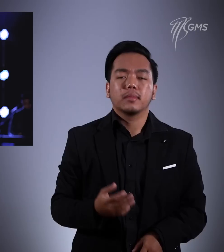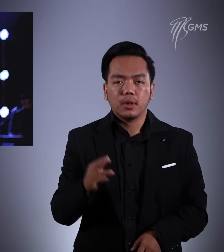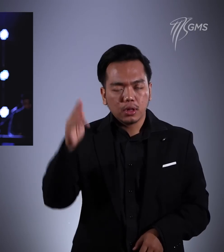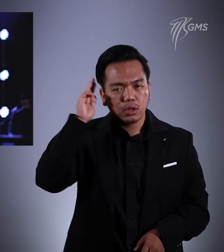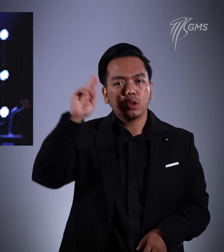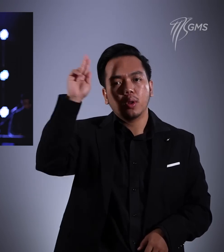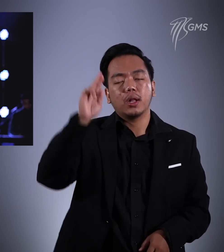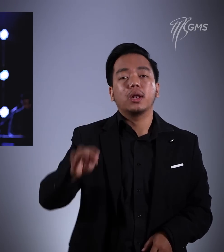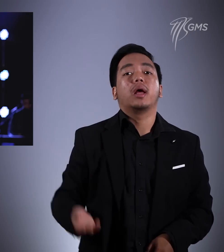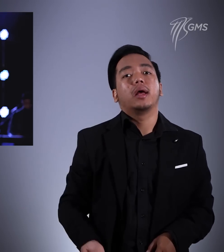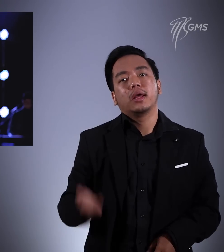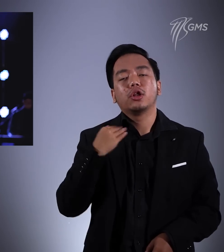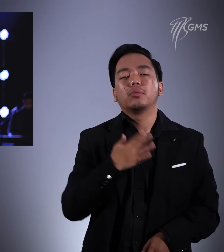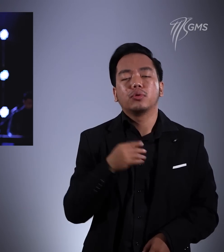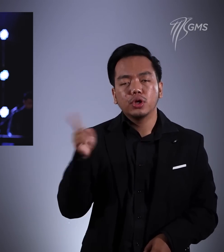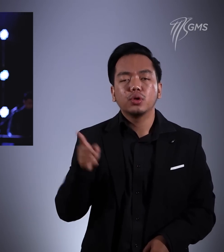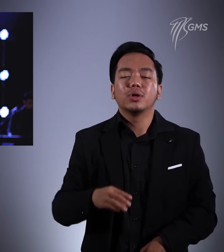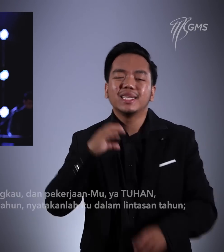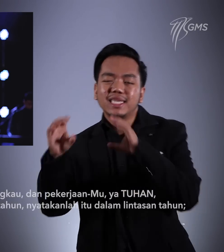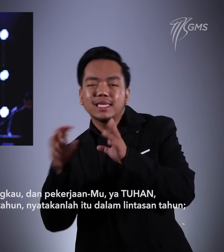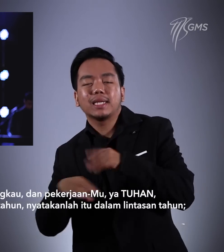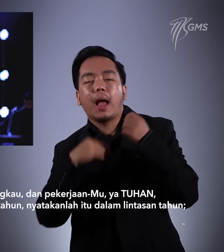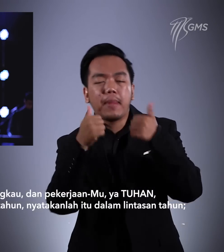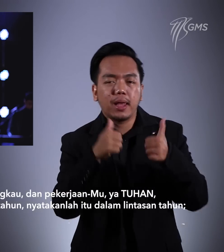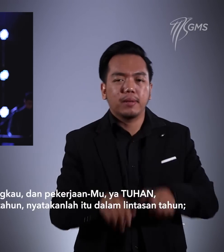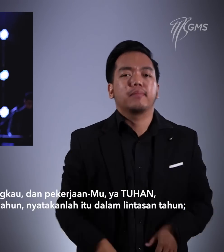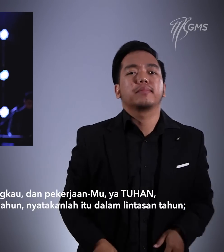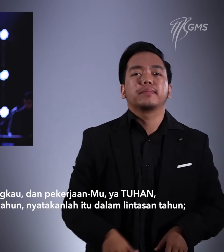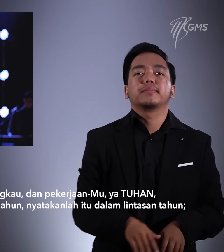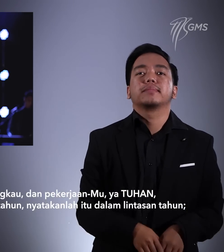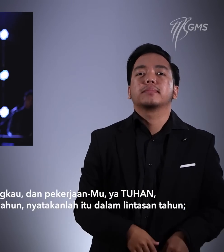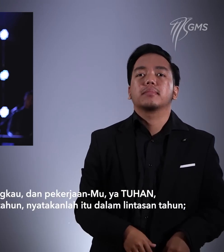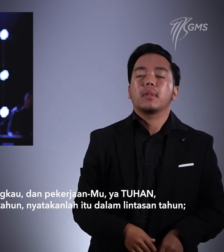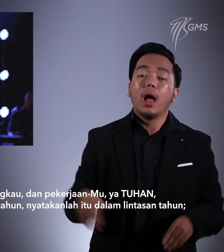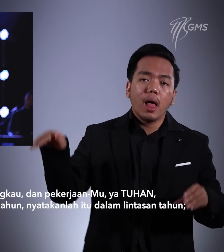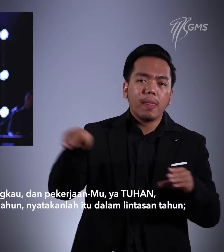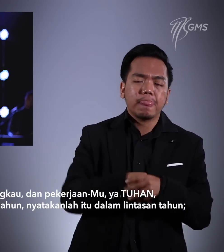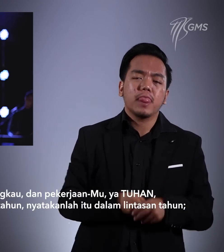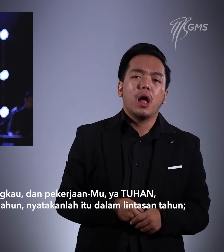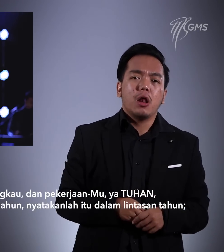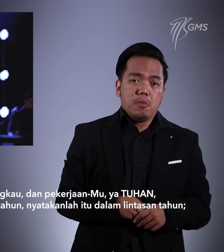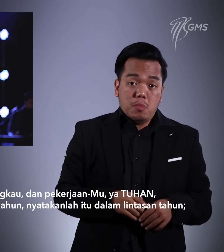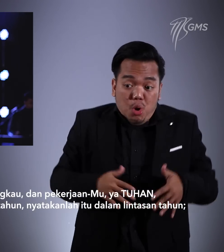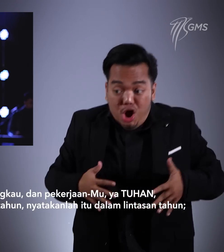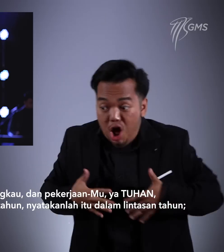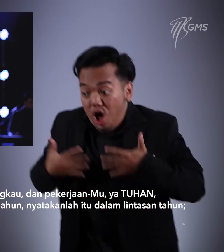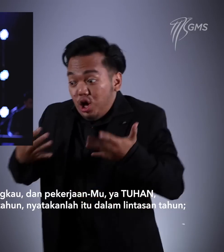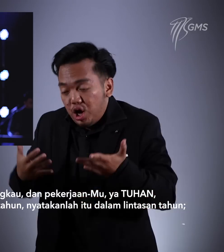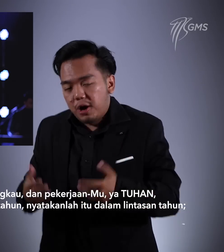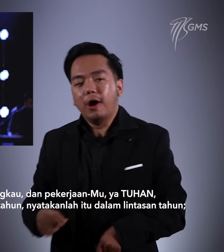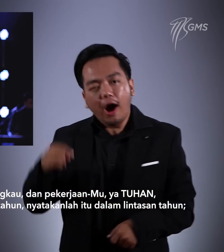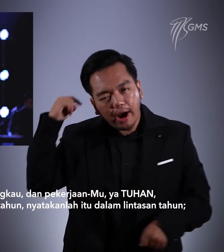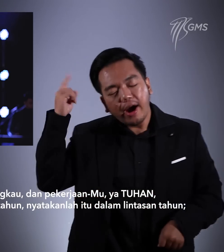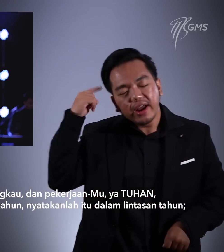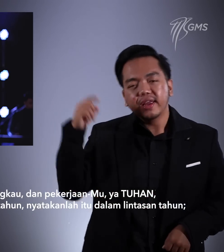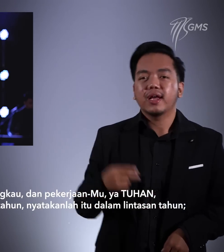Tuhan, hidupku adalah kesaksian. Nah, lihat ayat ini, dalam murka ingatlah akan kasih sayang, akhir